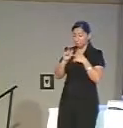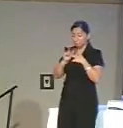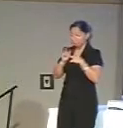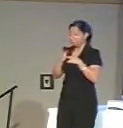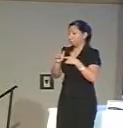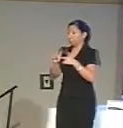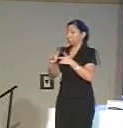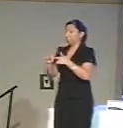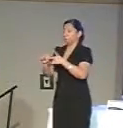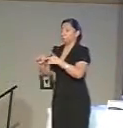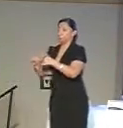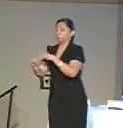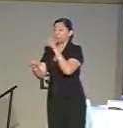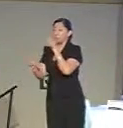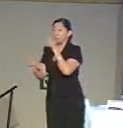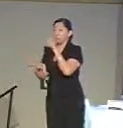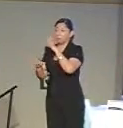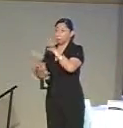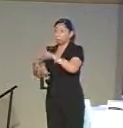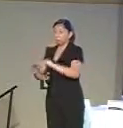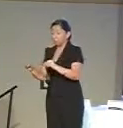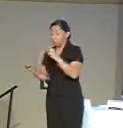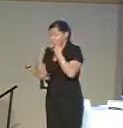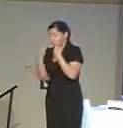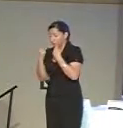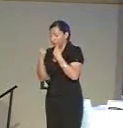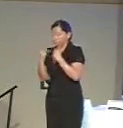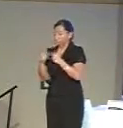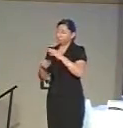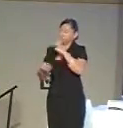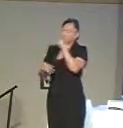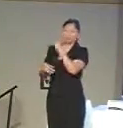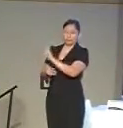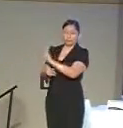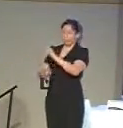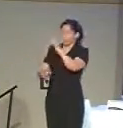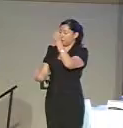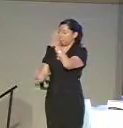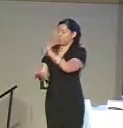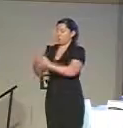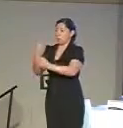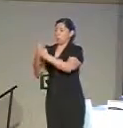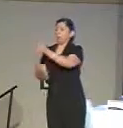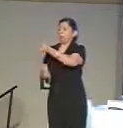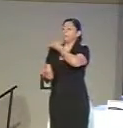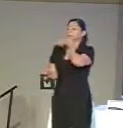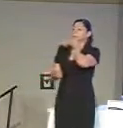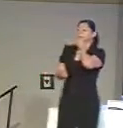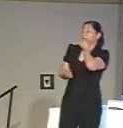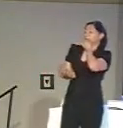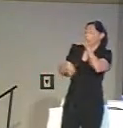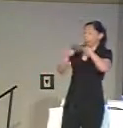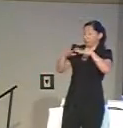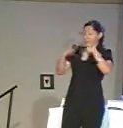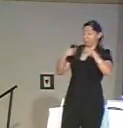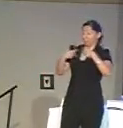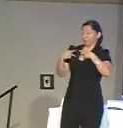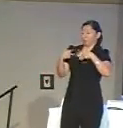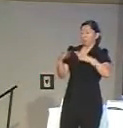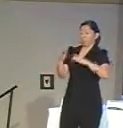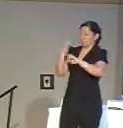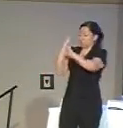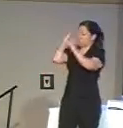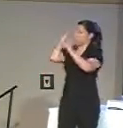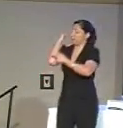y son prevenibles en algunos casos, si no la prematuridad como tal, sí